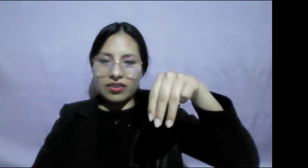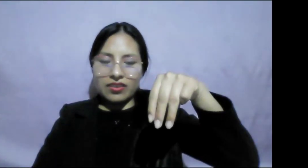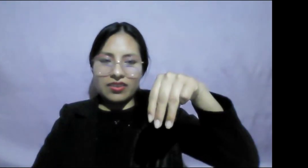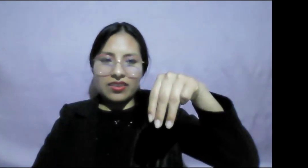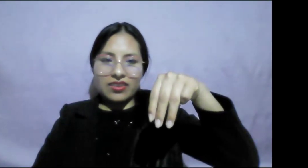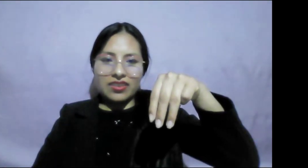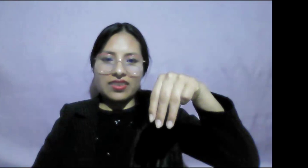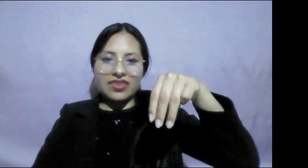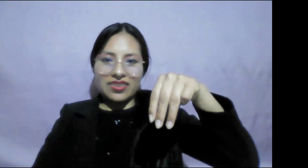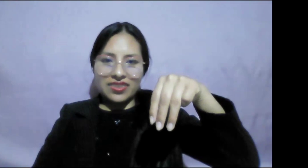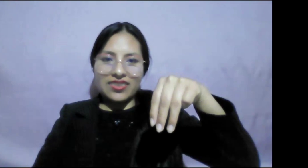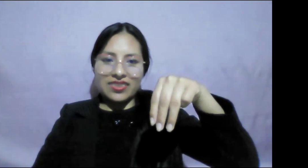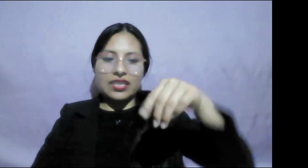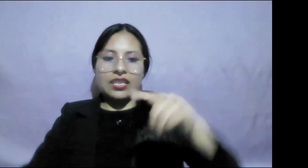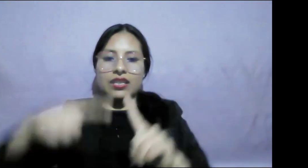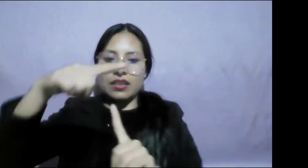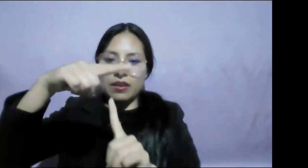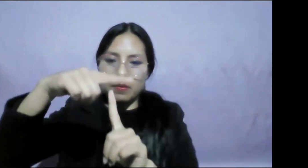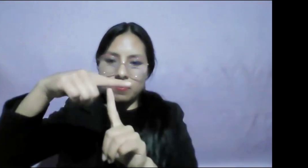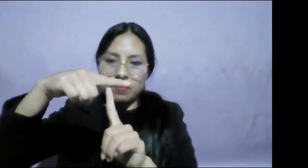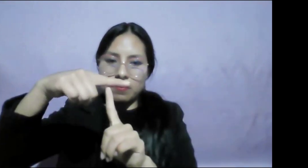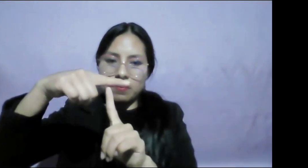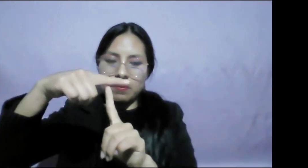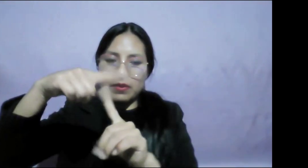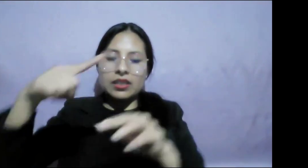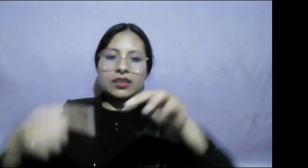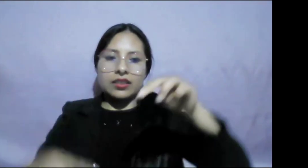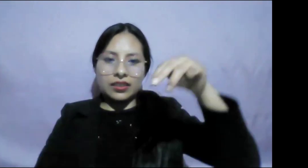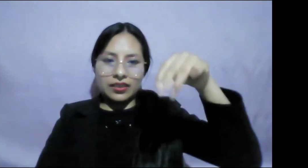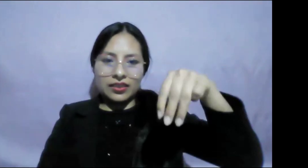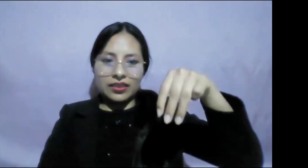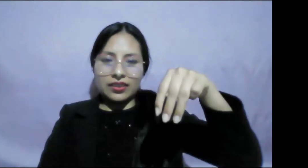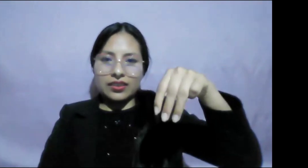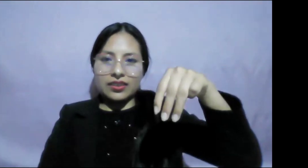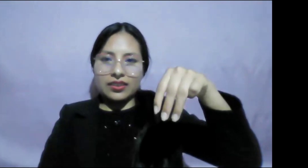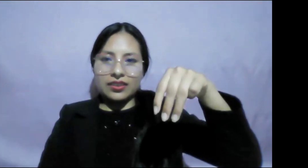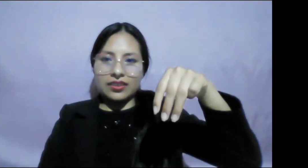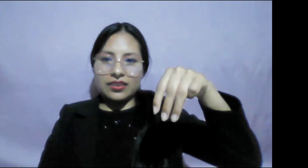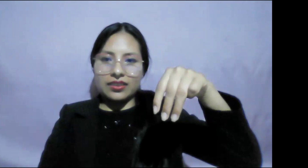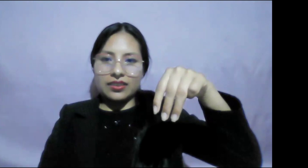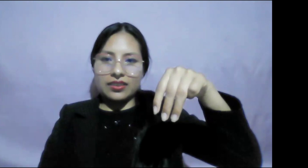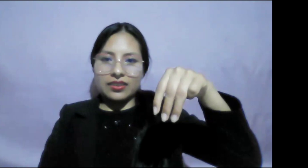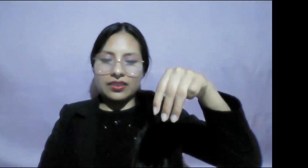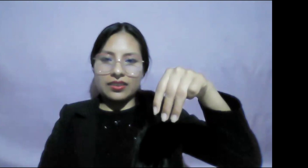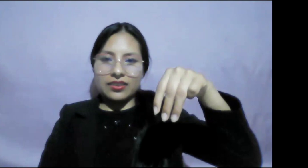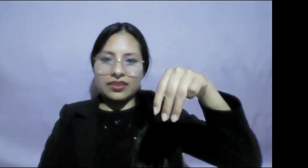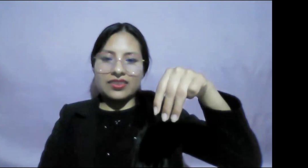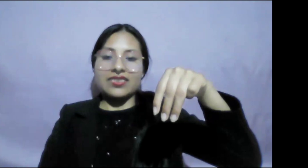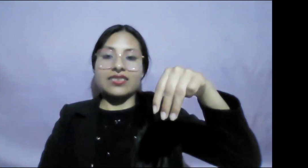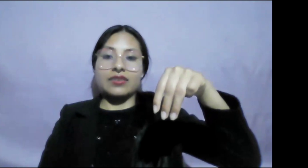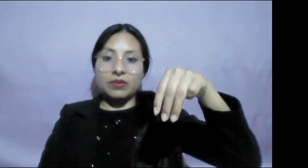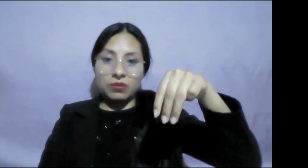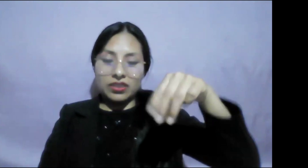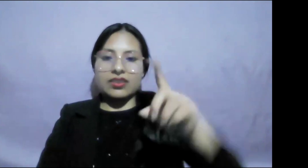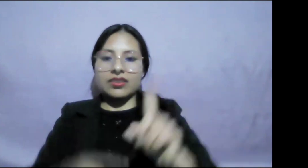María la ciudad de La bella durmiente porque dicen que al entrar hay cerros no